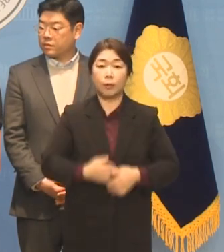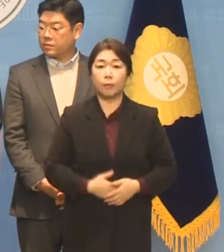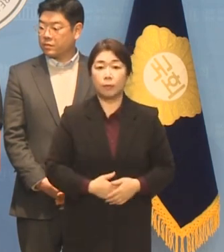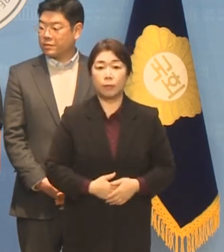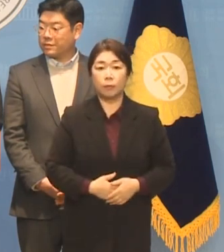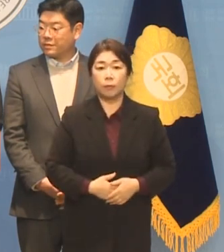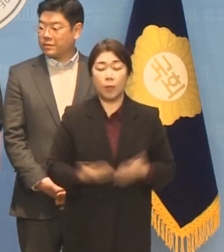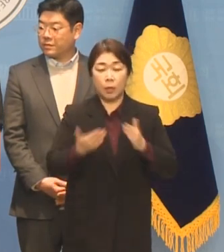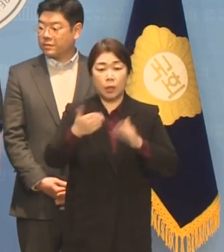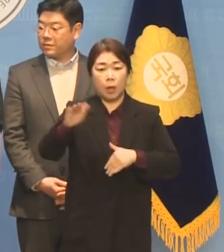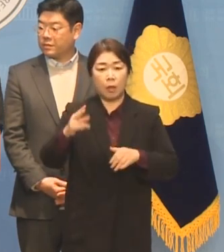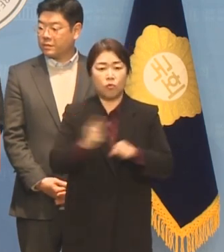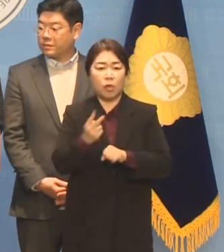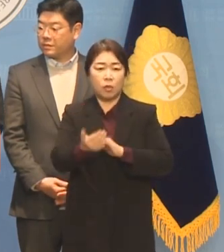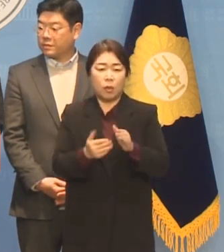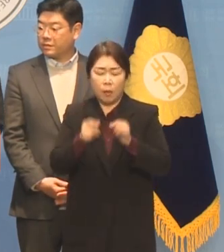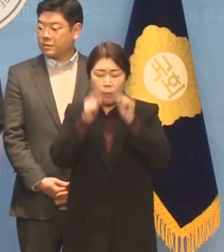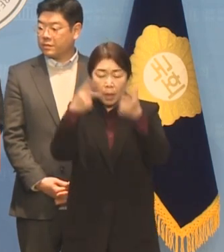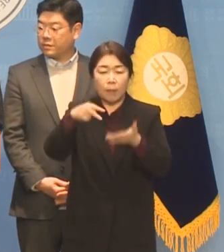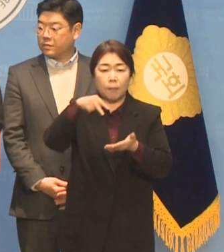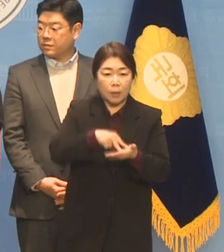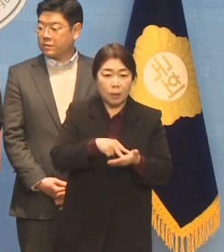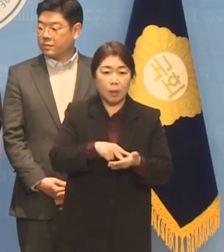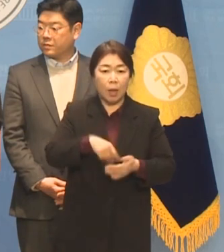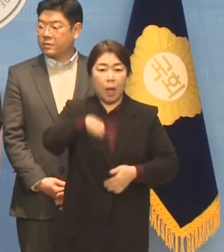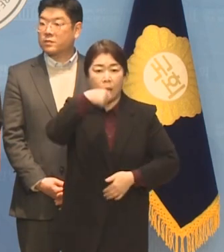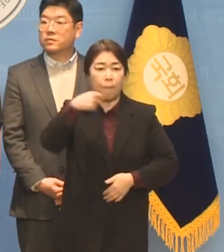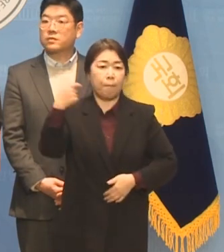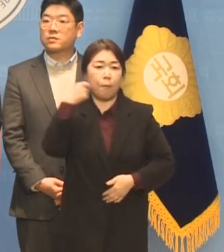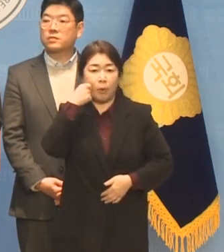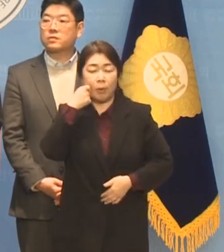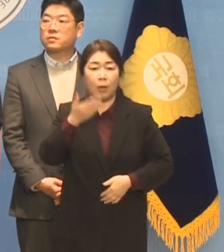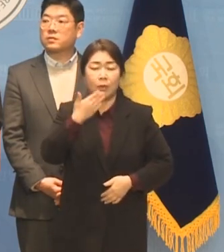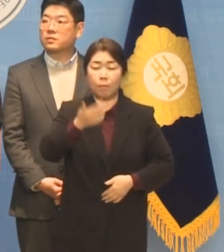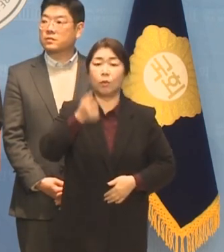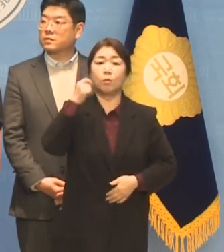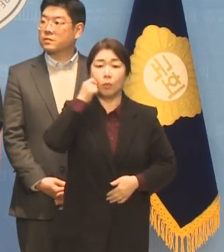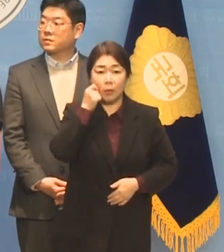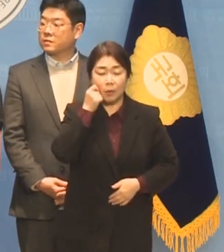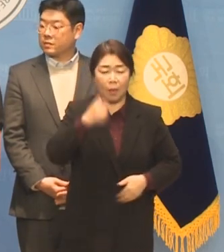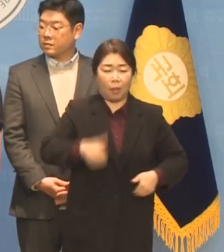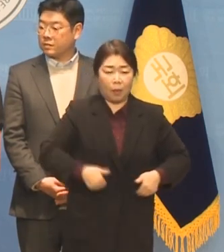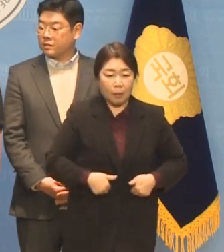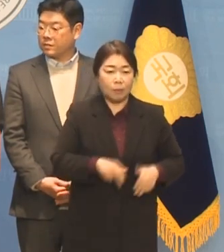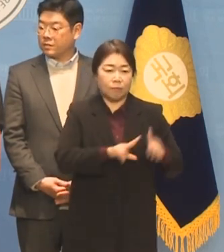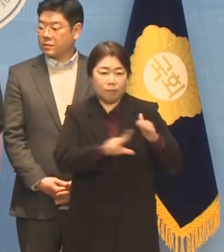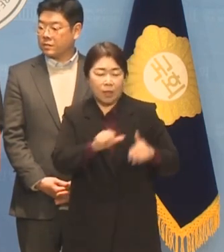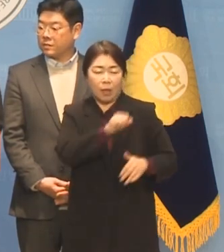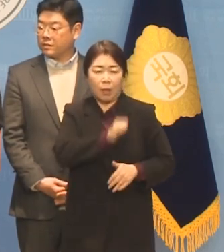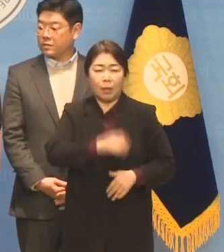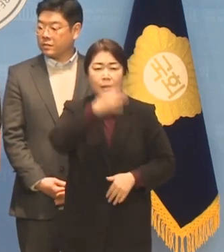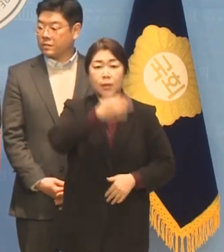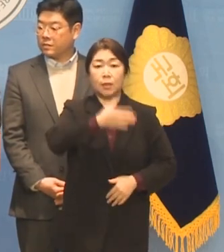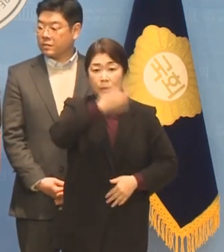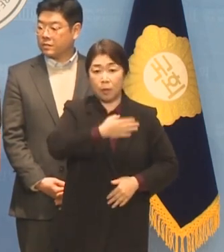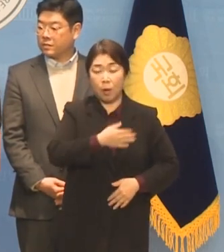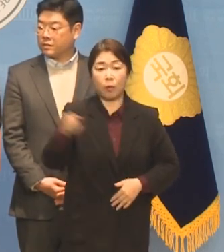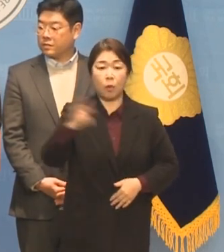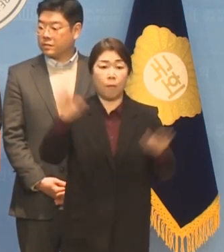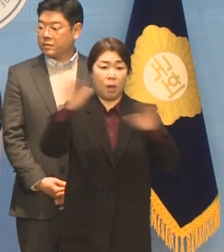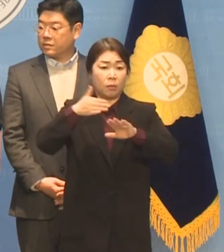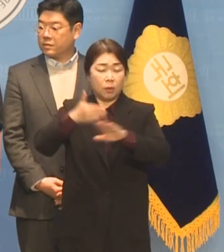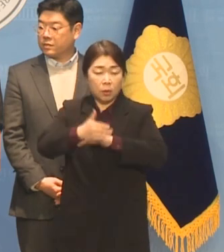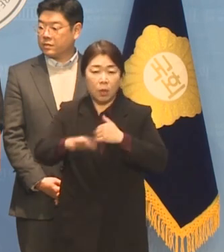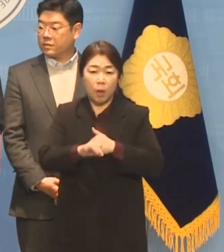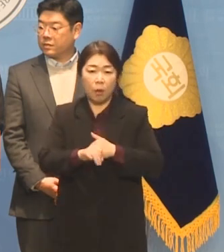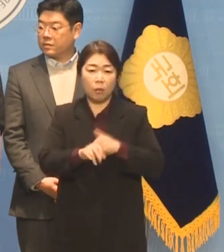일어나서 아침도 못 먹은 채 지옥철에 시달리는 출근이 아니라 늦은 시간만 되면 지하철과